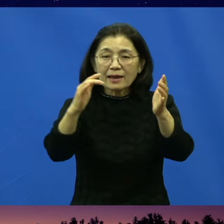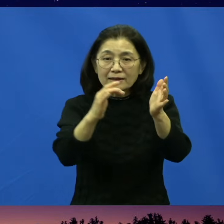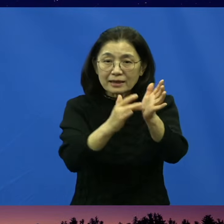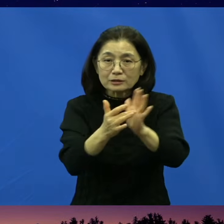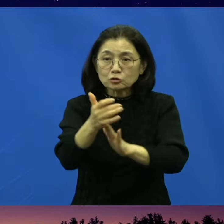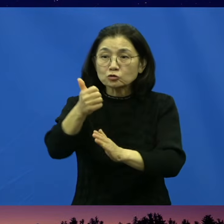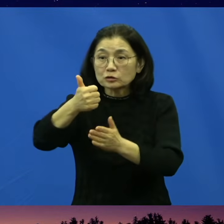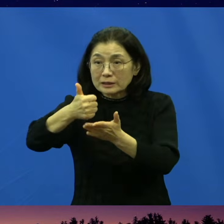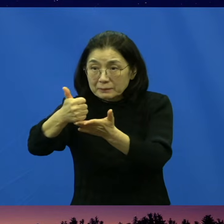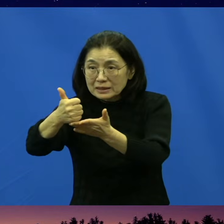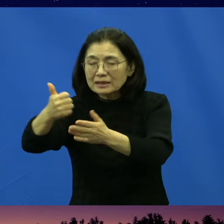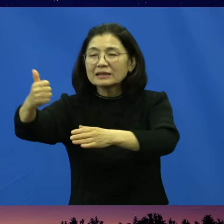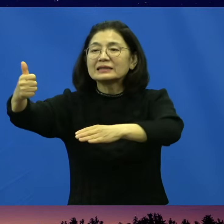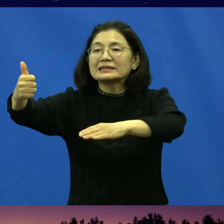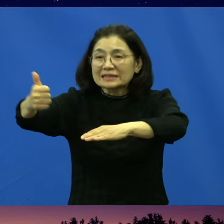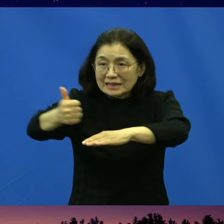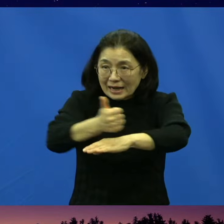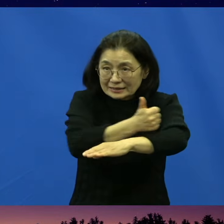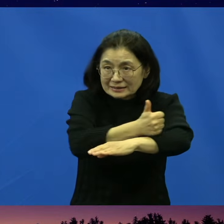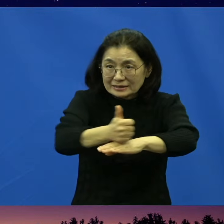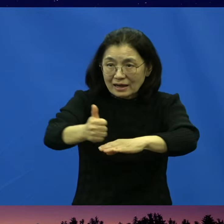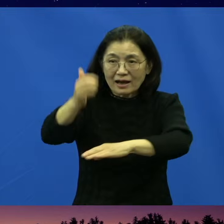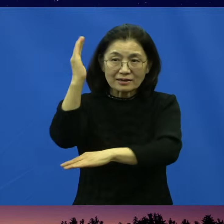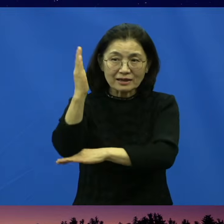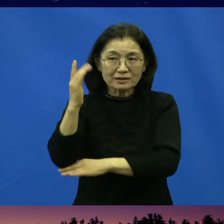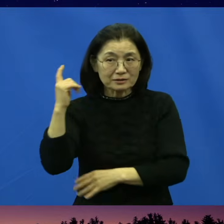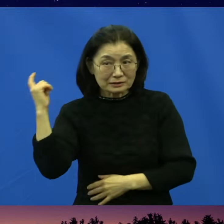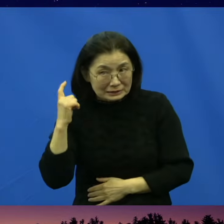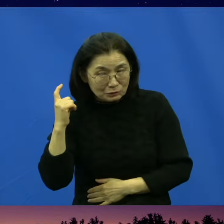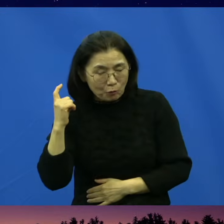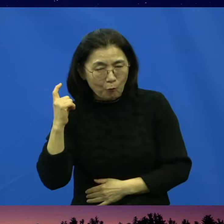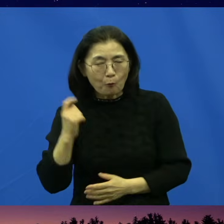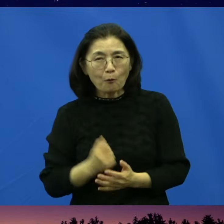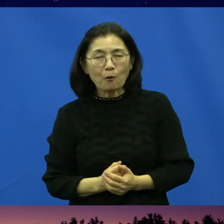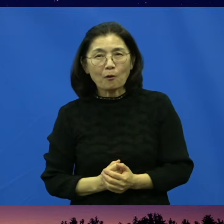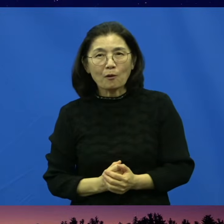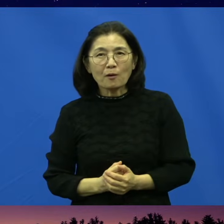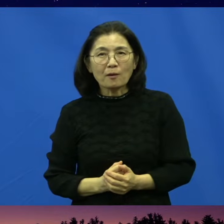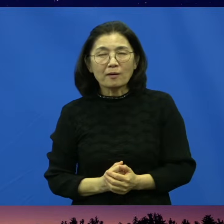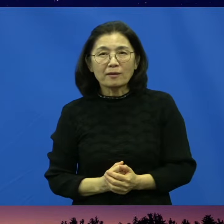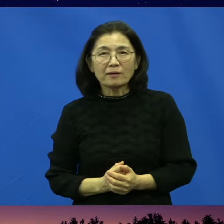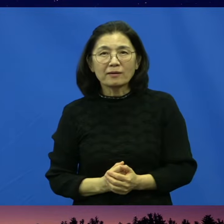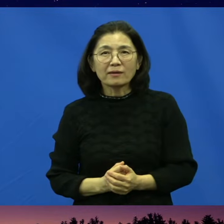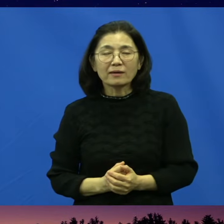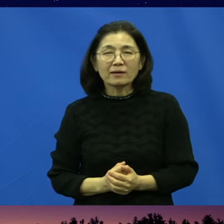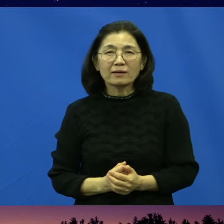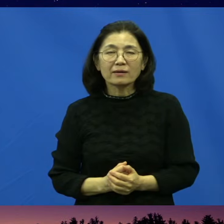여러분, 바디메오가 이 예수를 향해서 말하는 호칭은 무엇입니까?